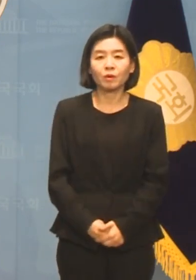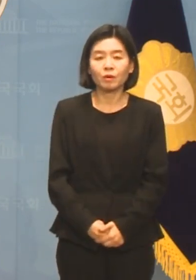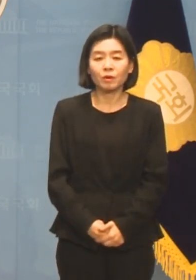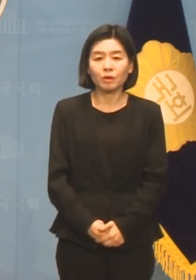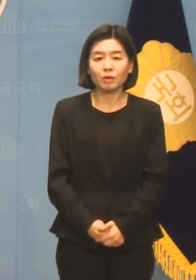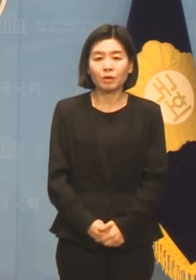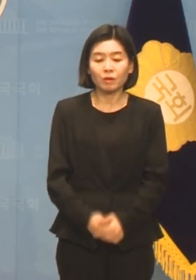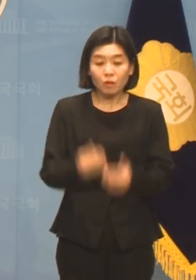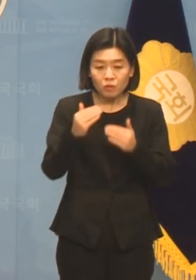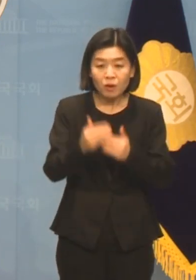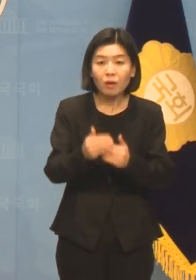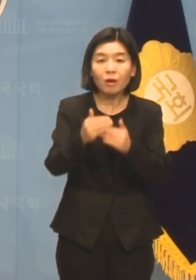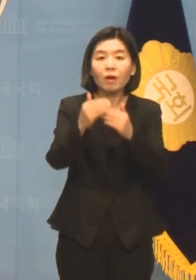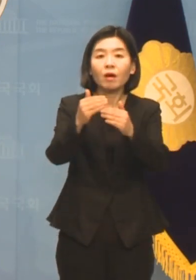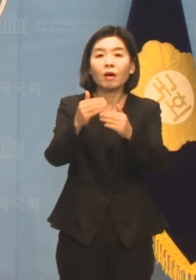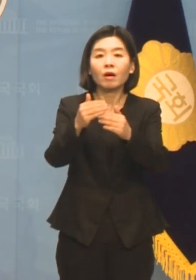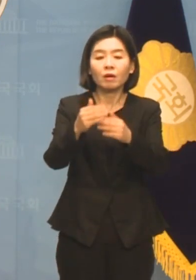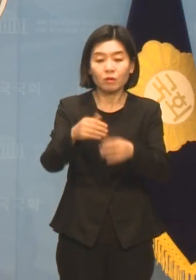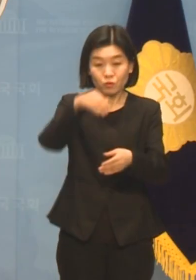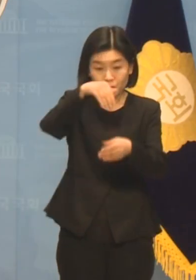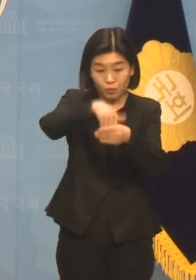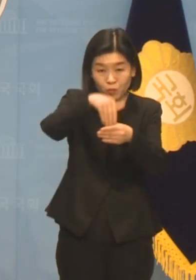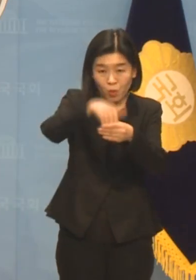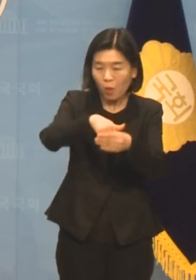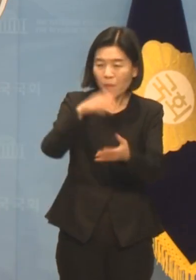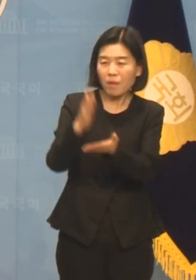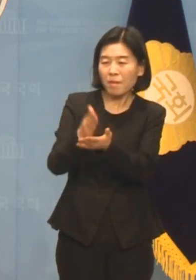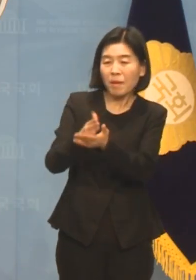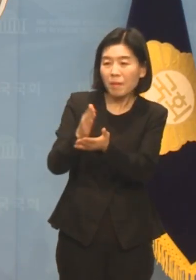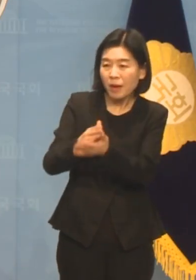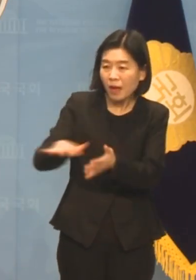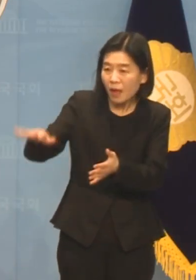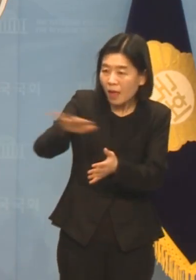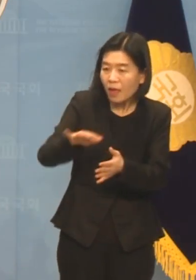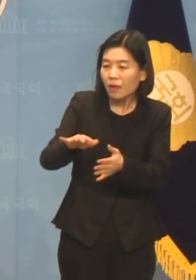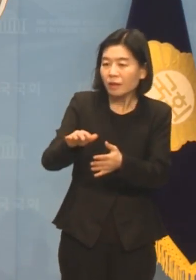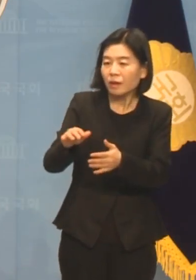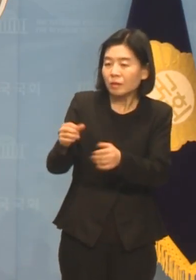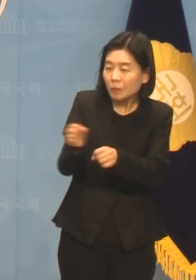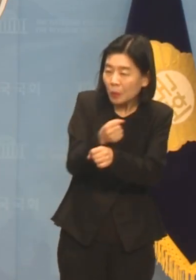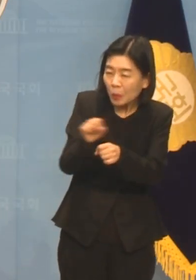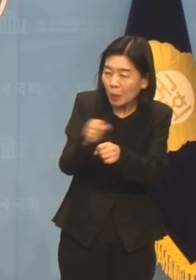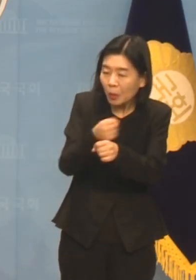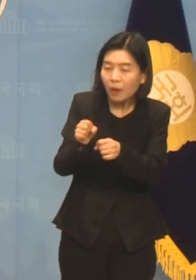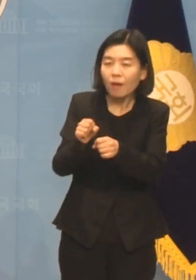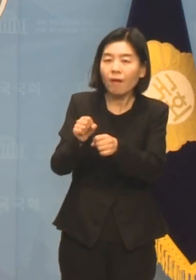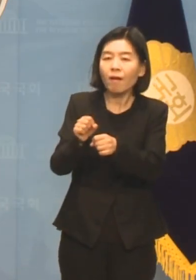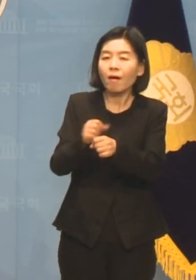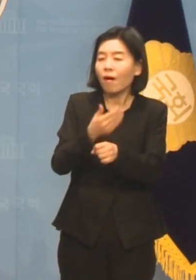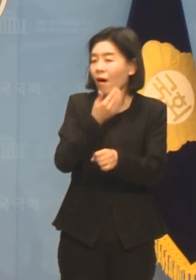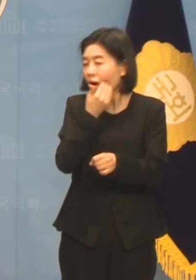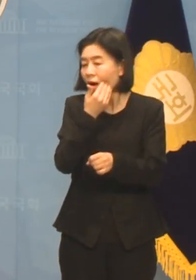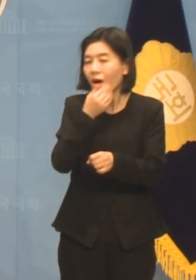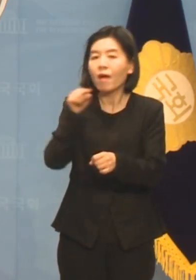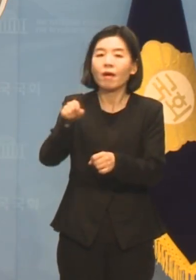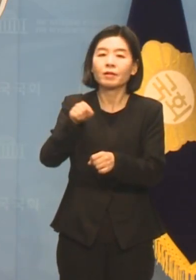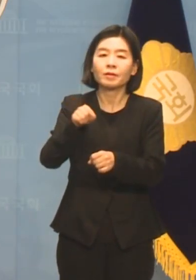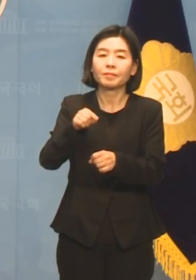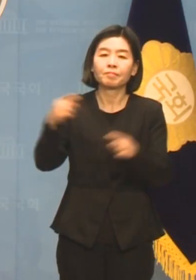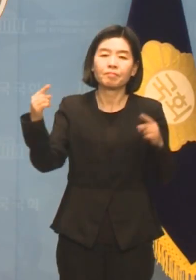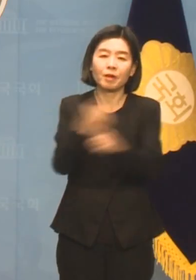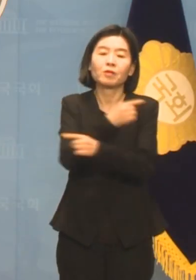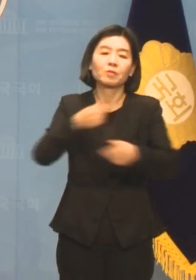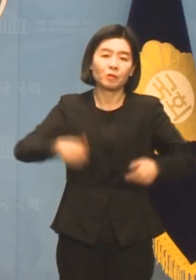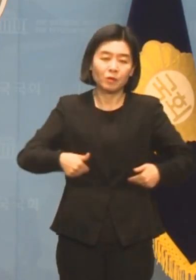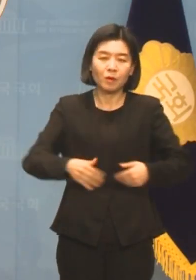더불어 과정에서 투표를 무산시키고자 했던 사람들의 치졸하고 황당한 행위도 바로잡아야 합니다.